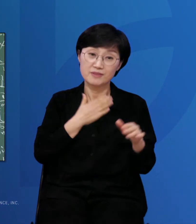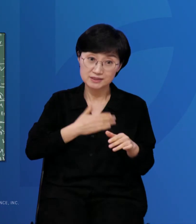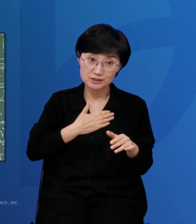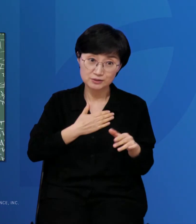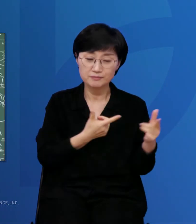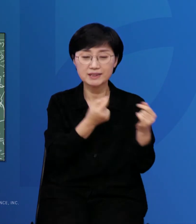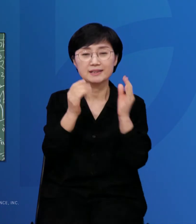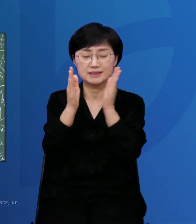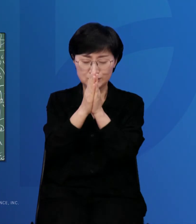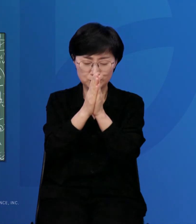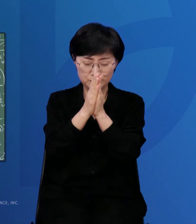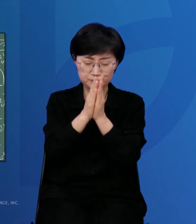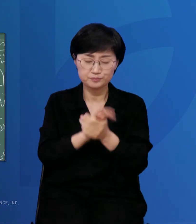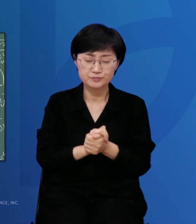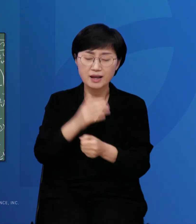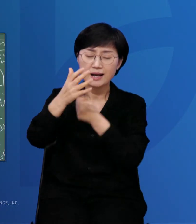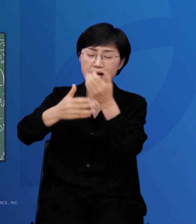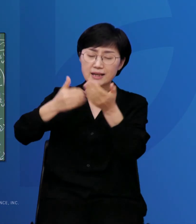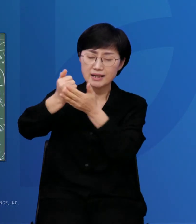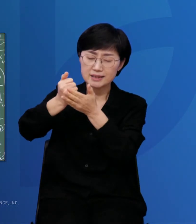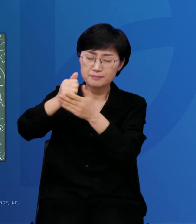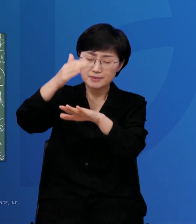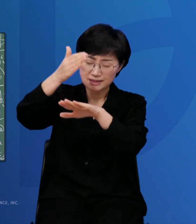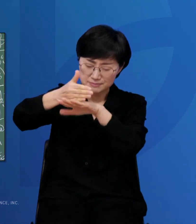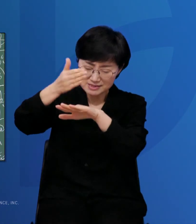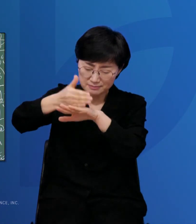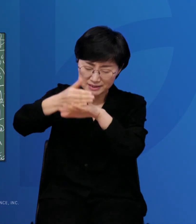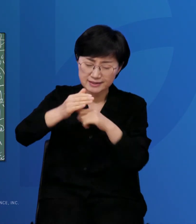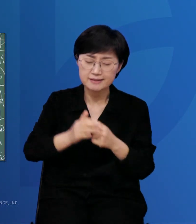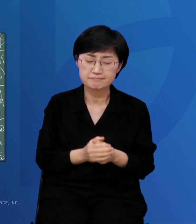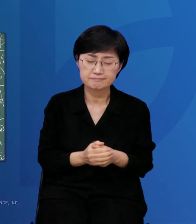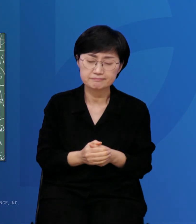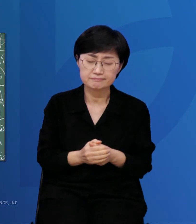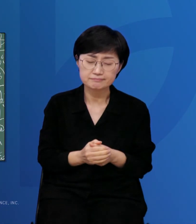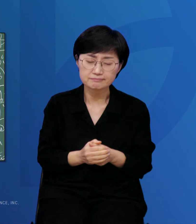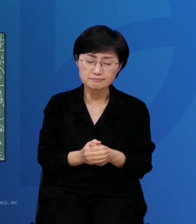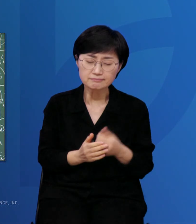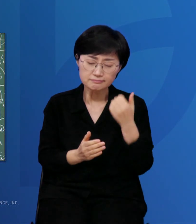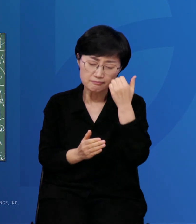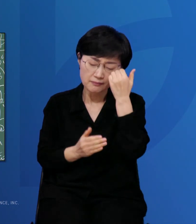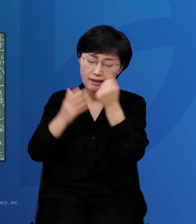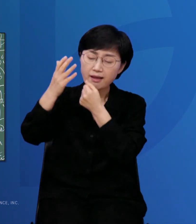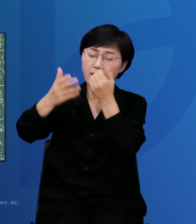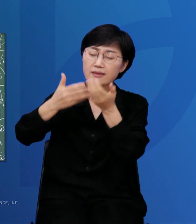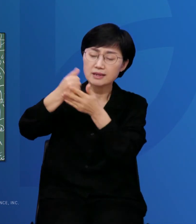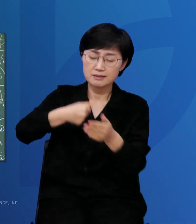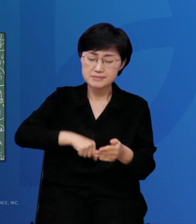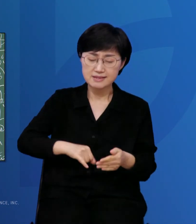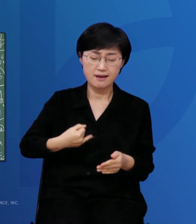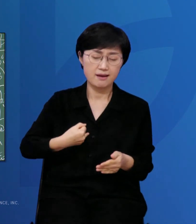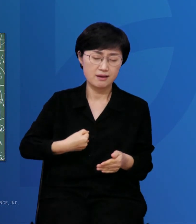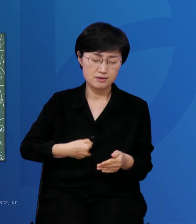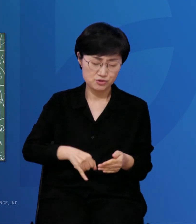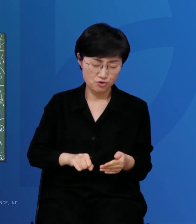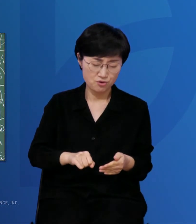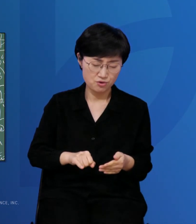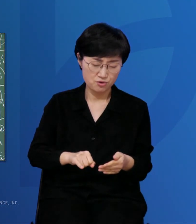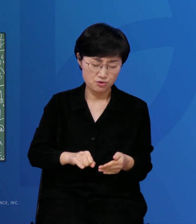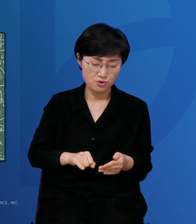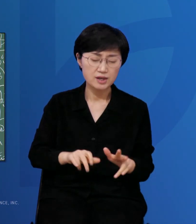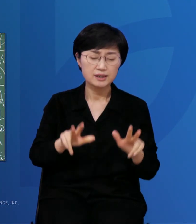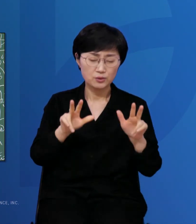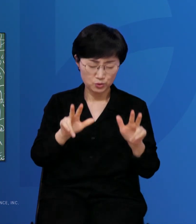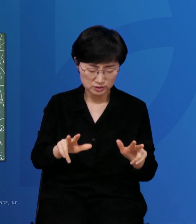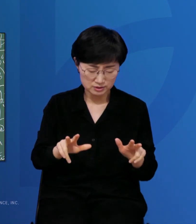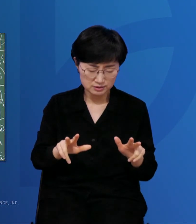기도하겠습니다. 하나님께 감사드립니다. 신아, 谢谢你. 하나님의 자녀들이 새 힘을 얻는